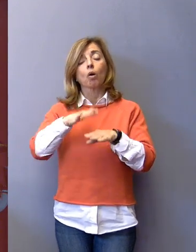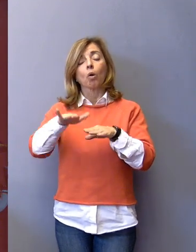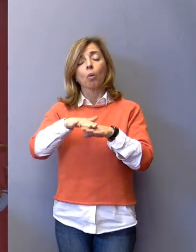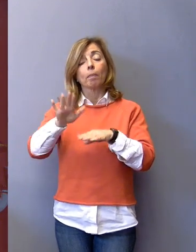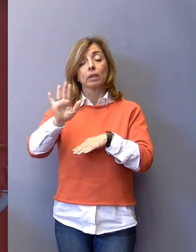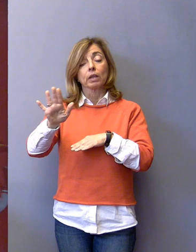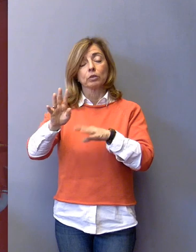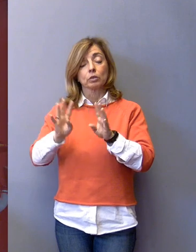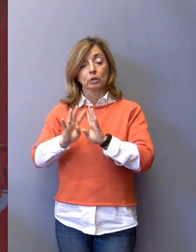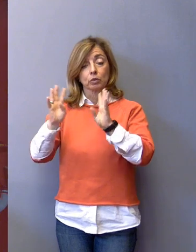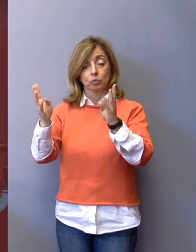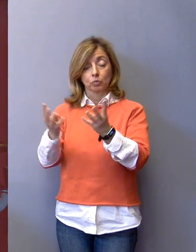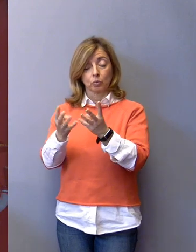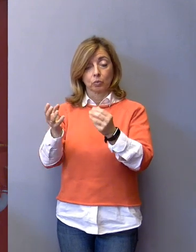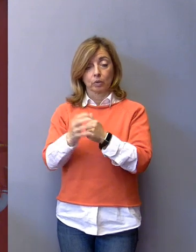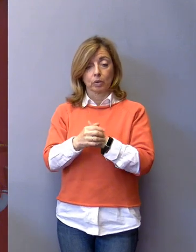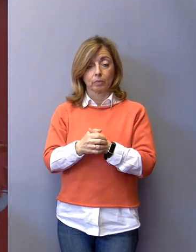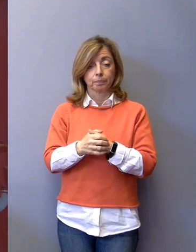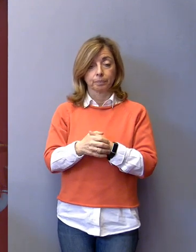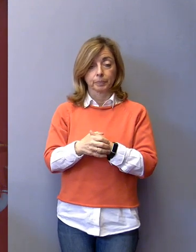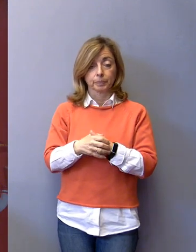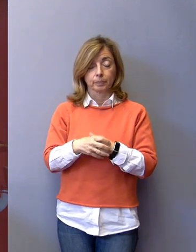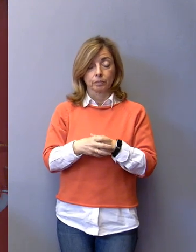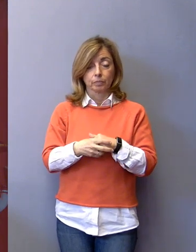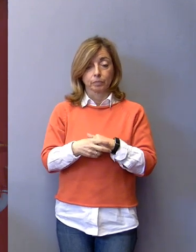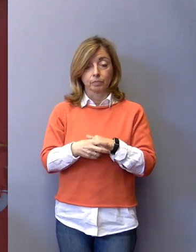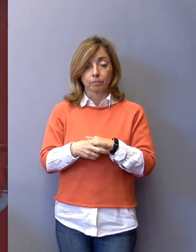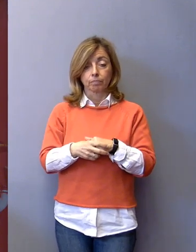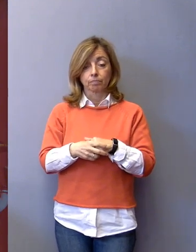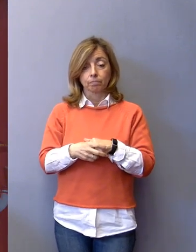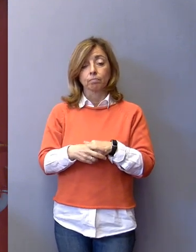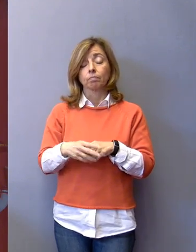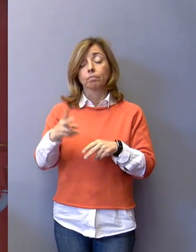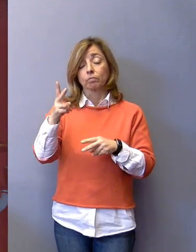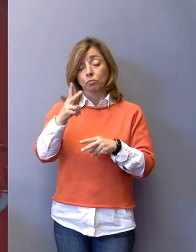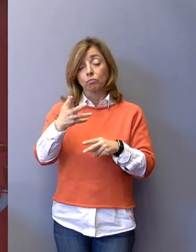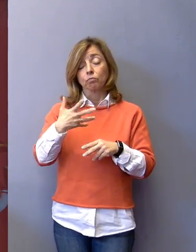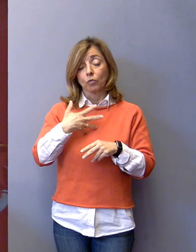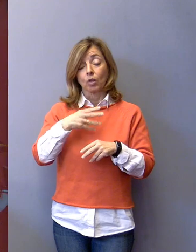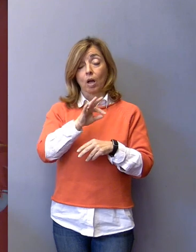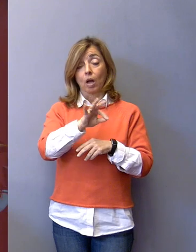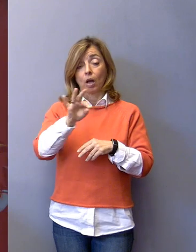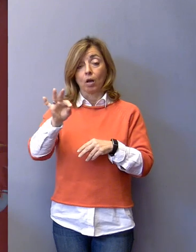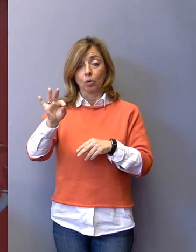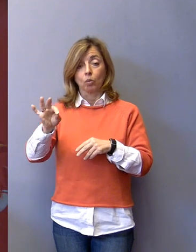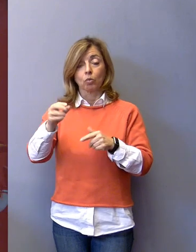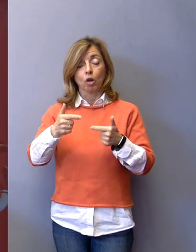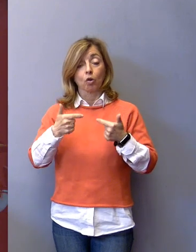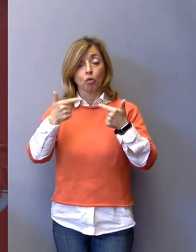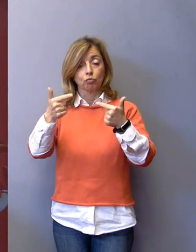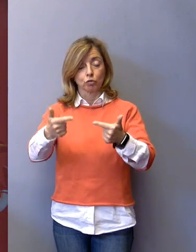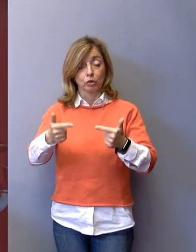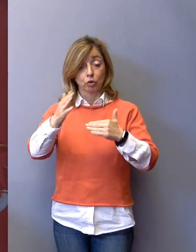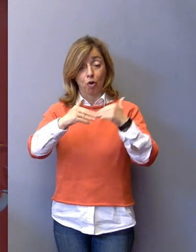Abbiamo evidenziato che effettivamente Comunque ci sono ancora delle concessioni edilizie convenzionate e ci sono